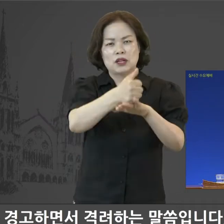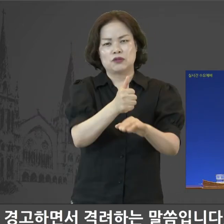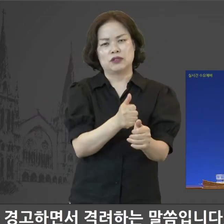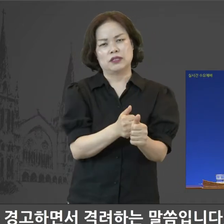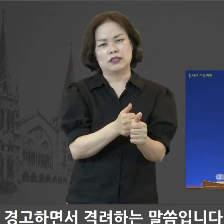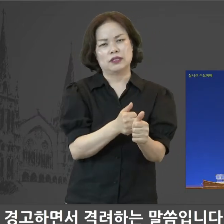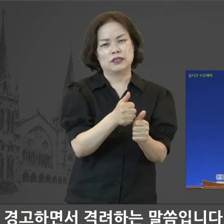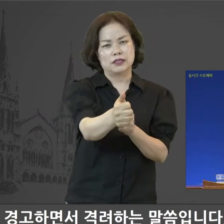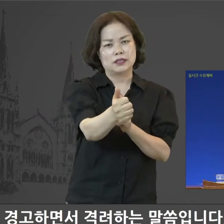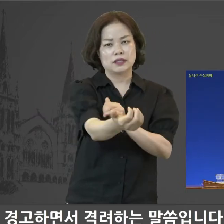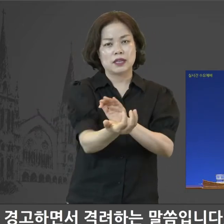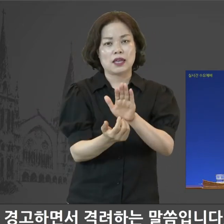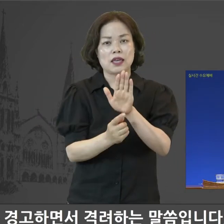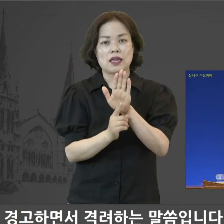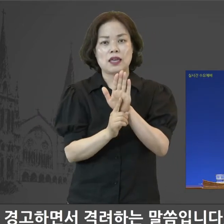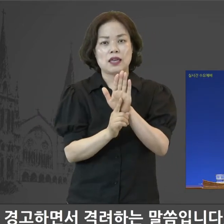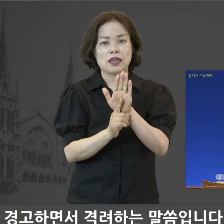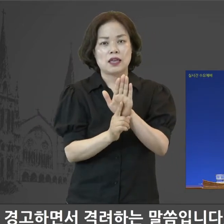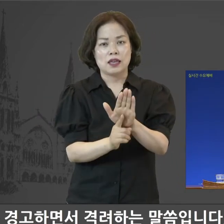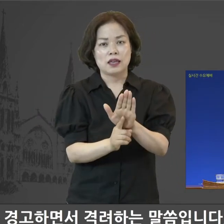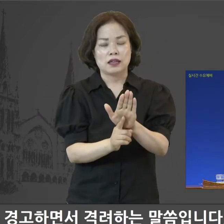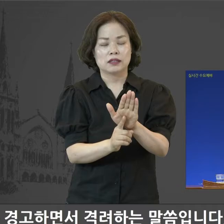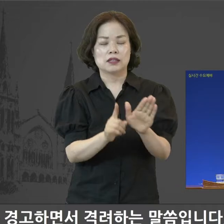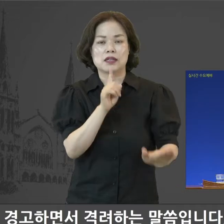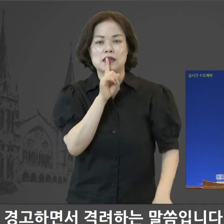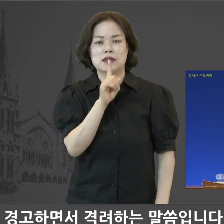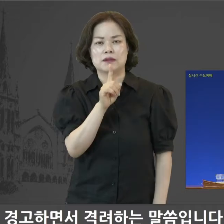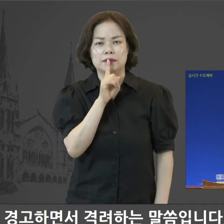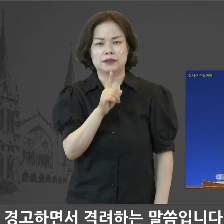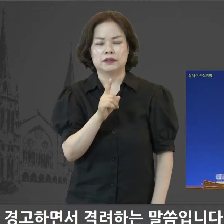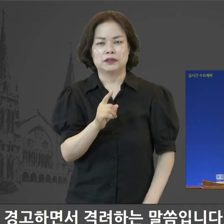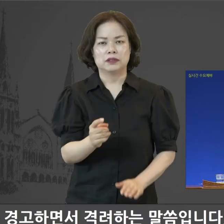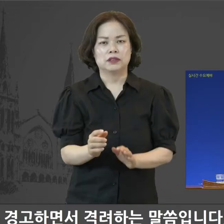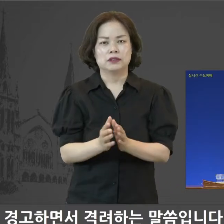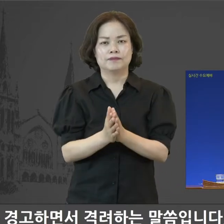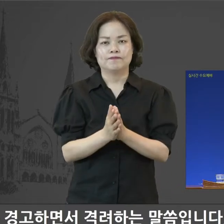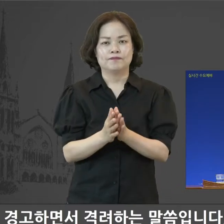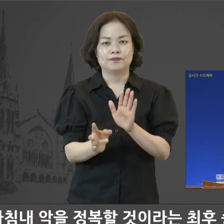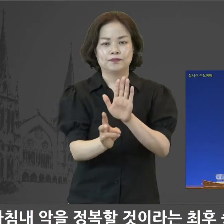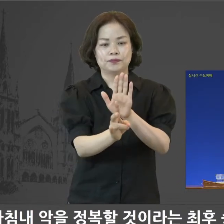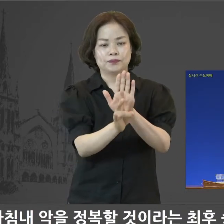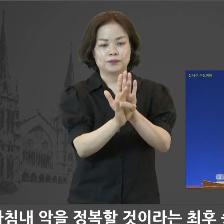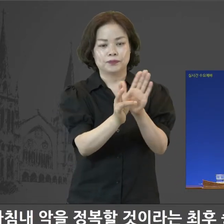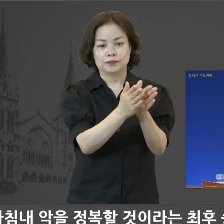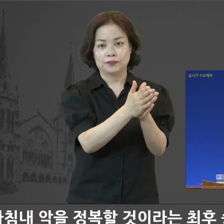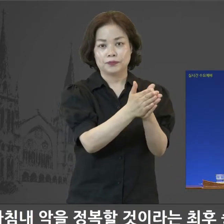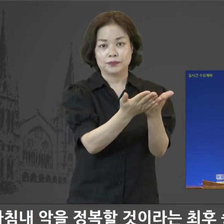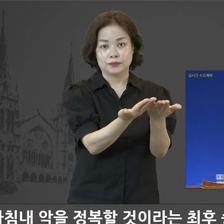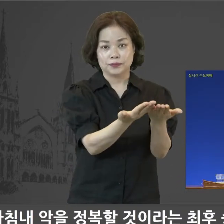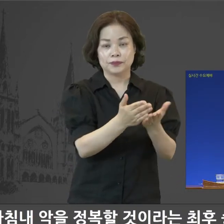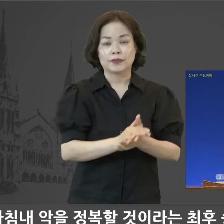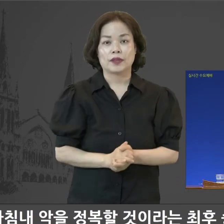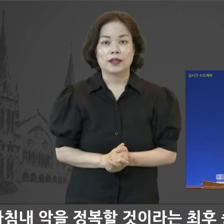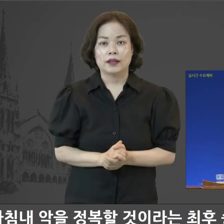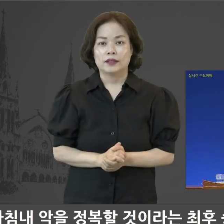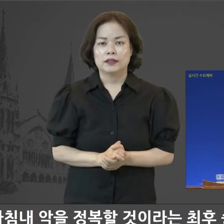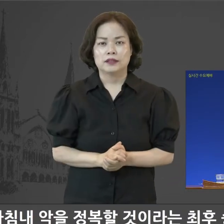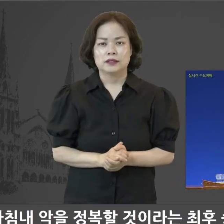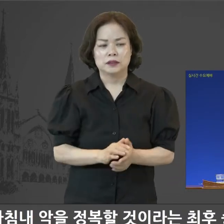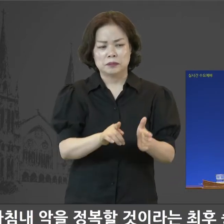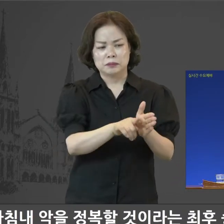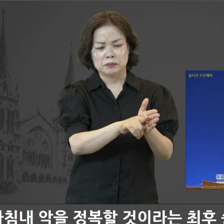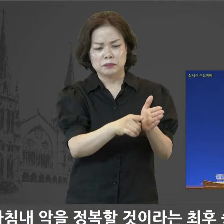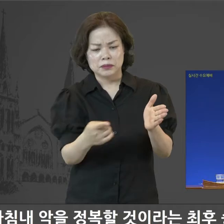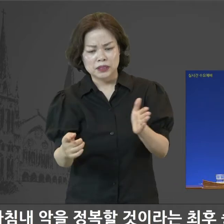승리를 예언하는 말씀이 바로 요한계시록입니다. 그러니까 이게